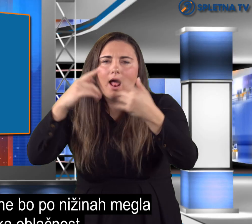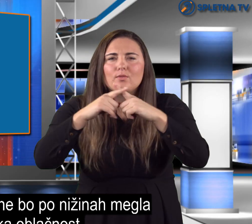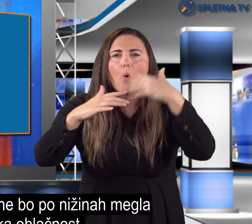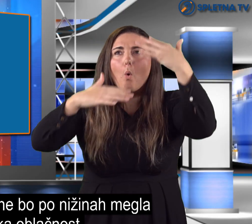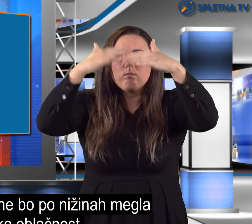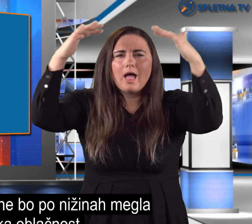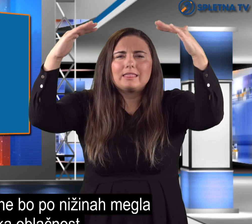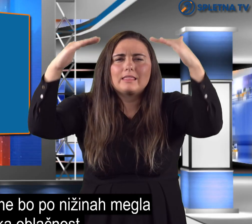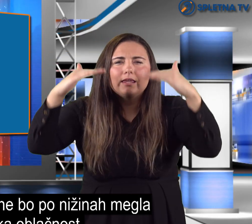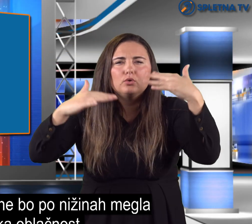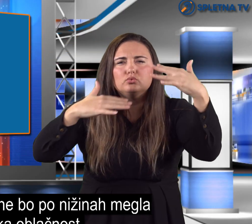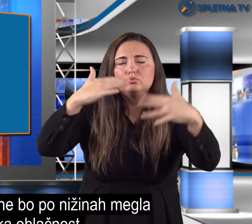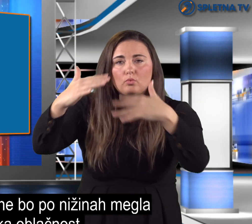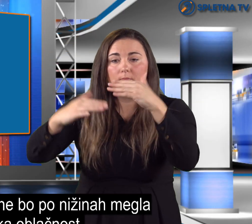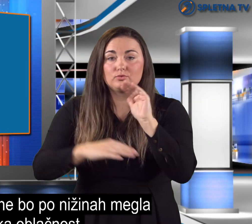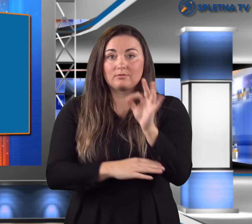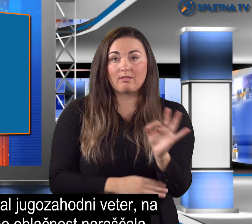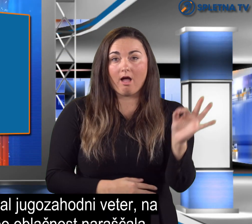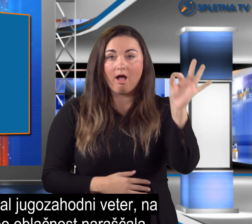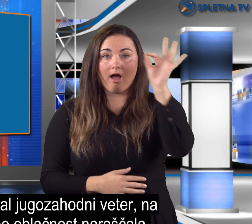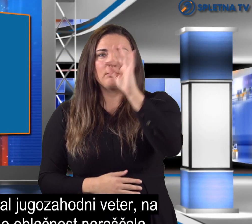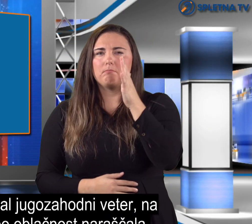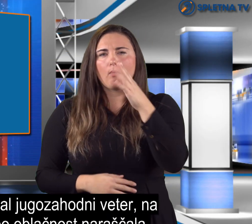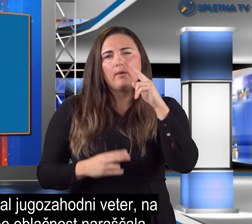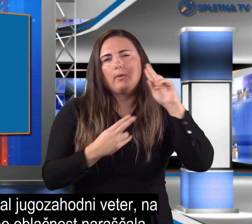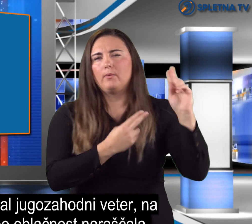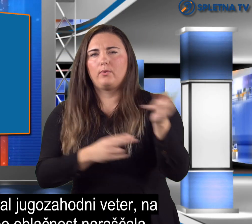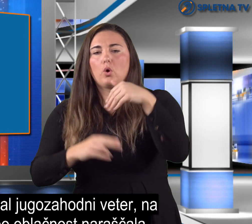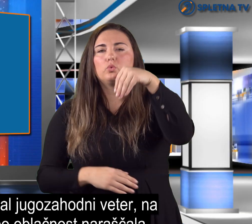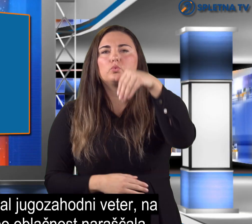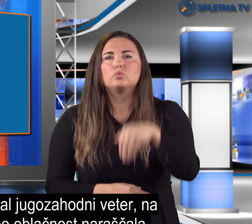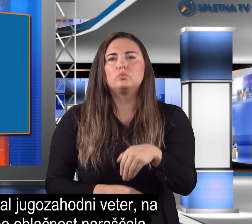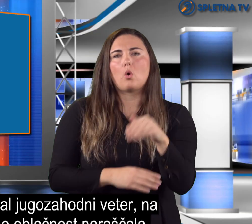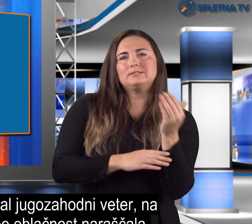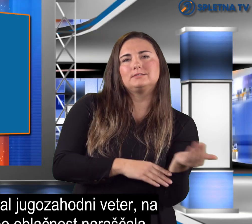nizka oblačnost. Čez dan bo zapihal jugozahodni veter.